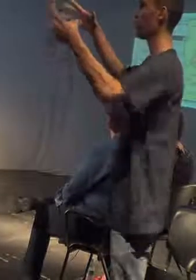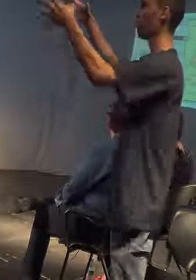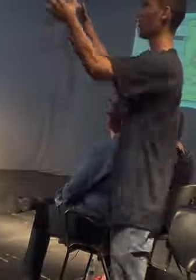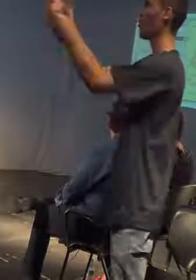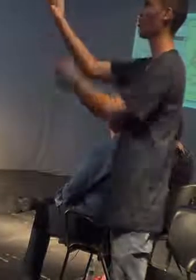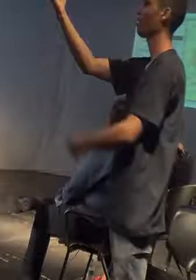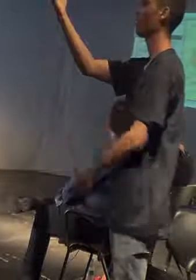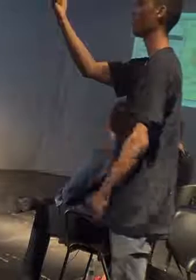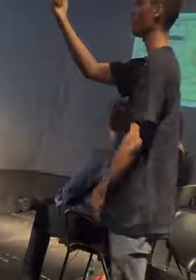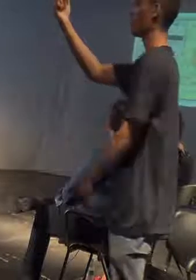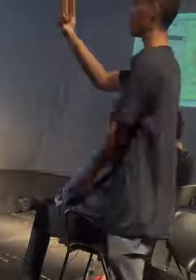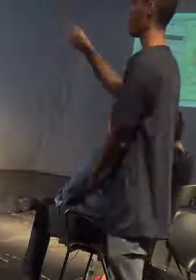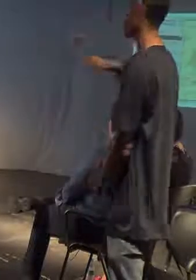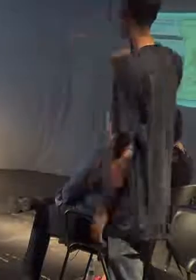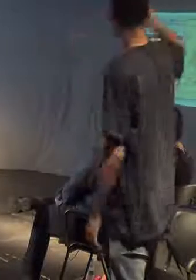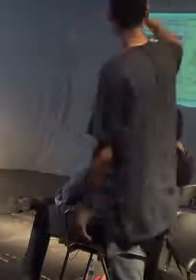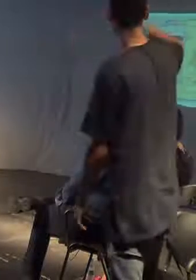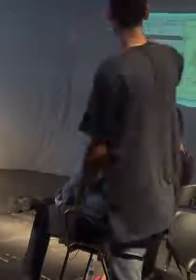mais, né? Você fechar toda